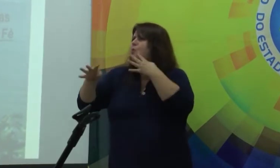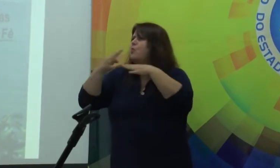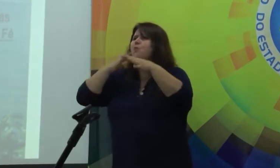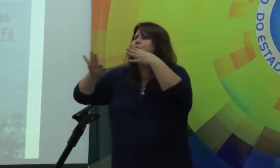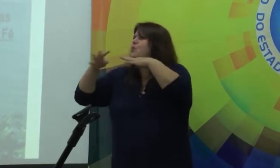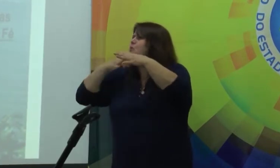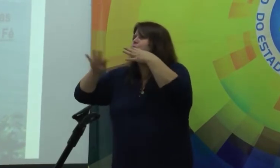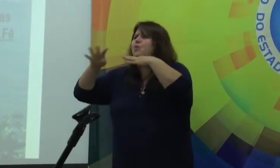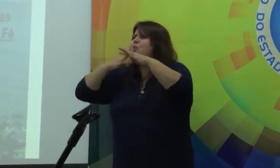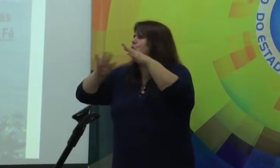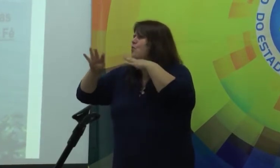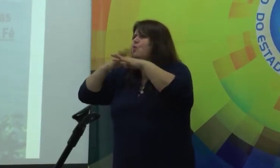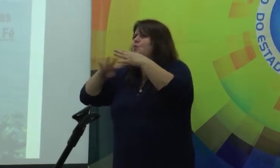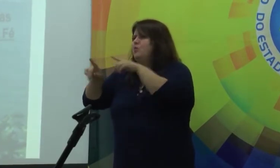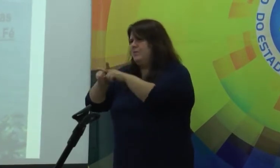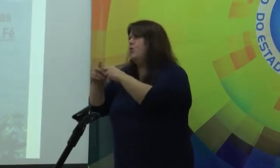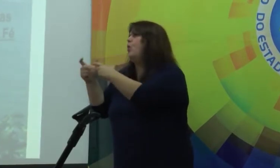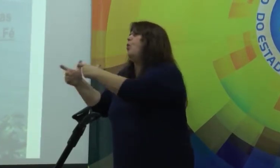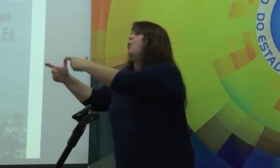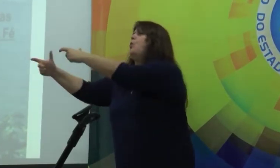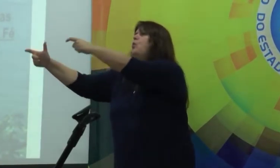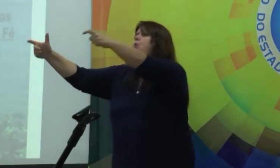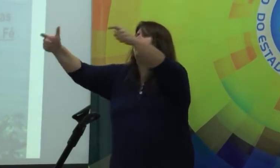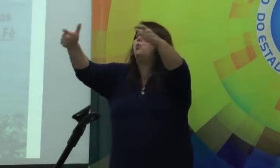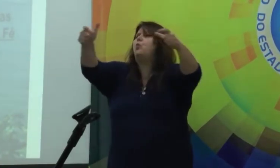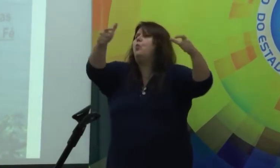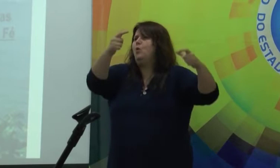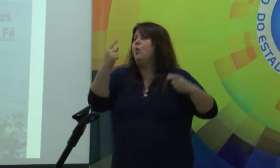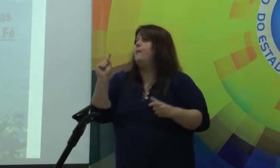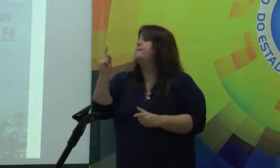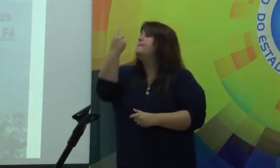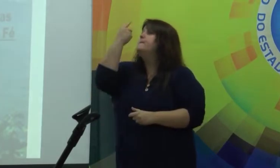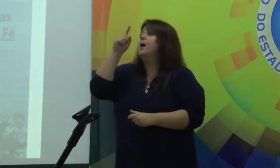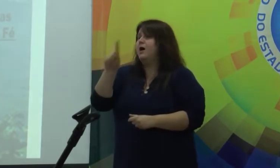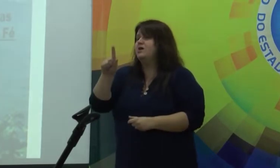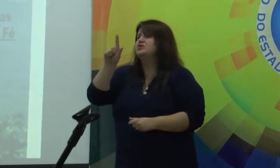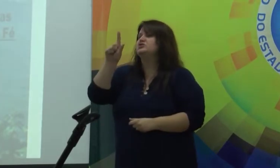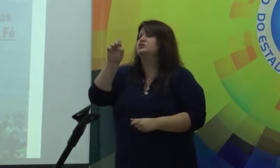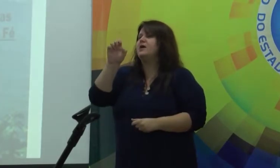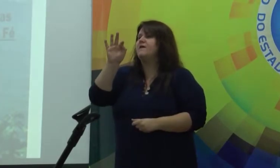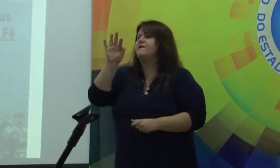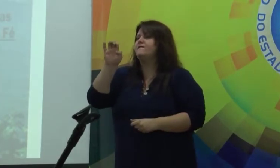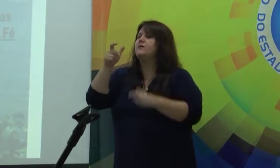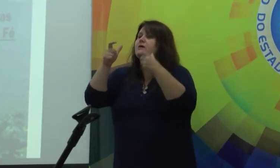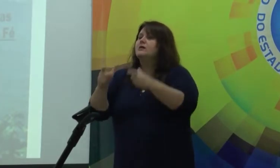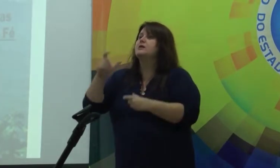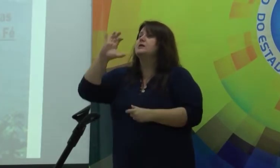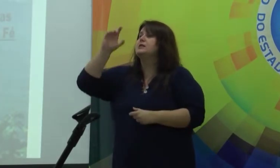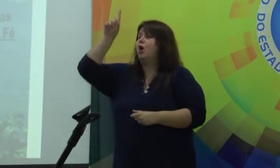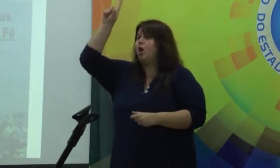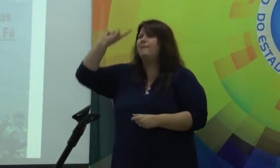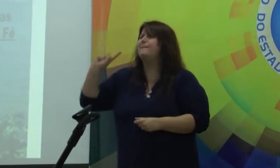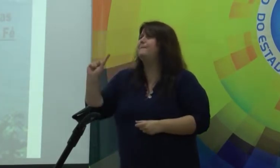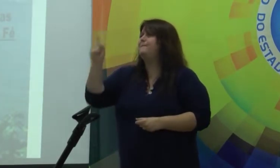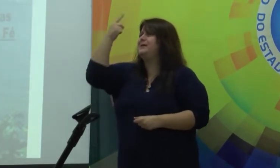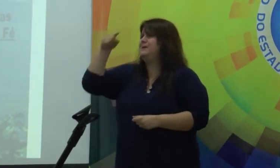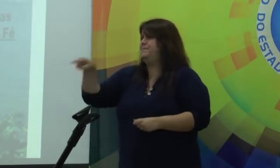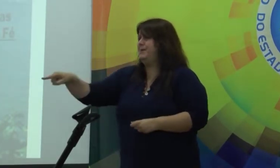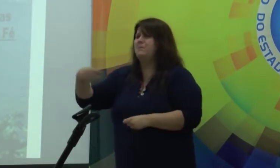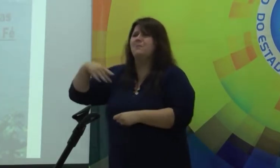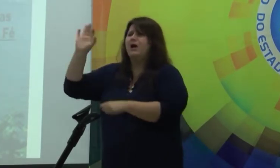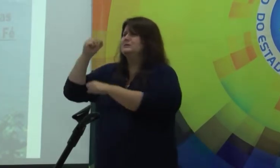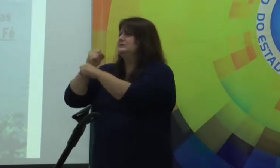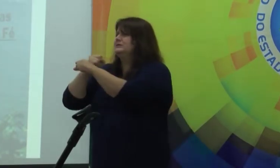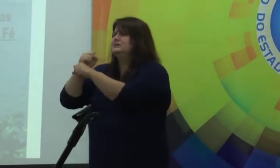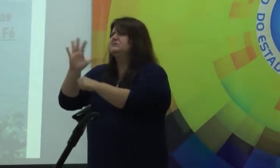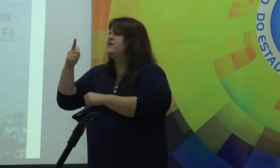né? Então, quer dizer, falta o conhecimento da maioria das casas espíritas. E o